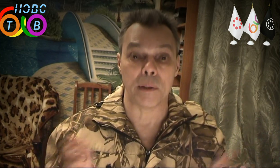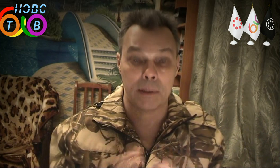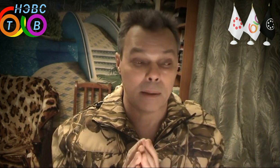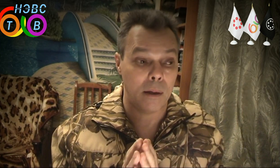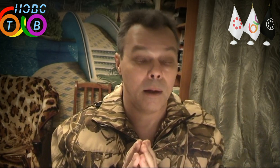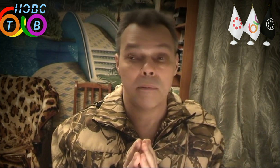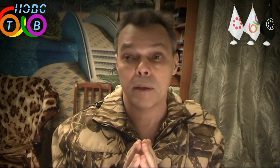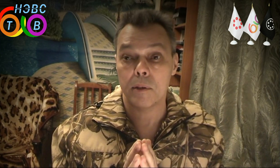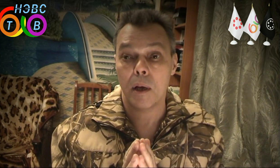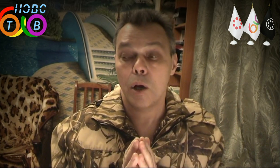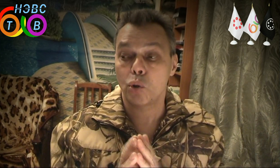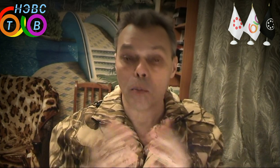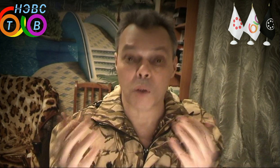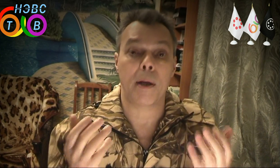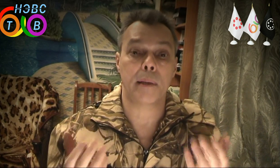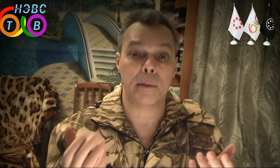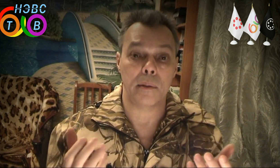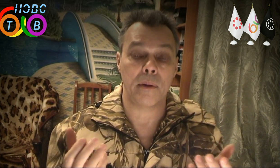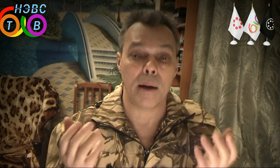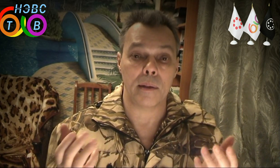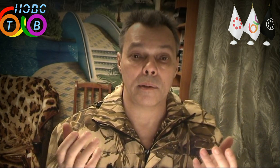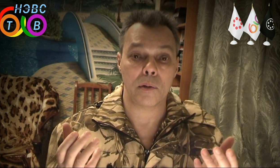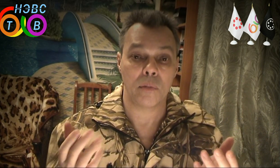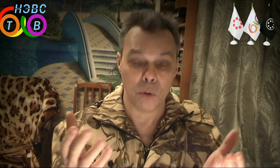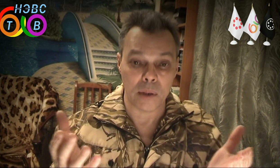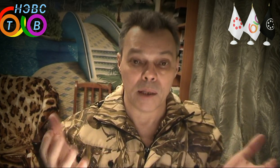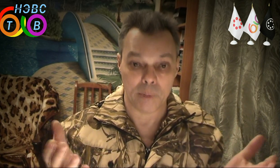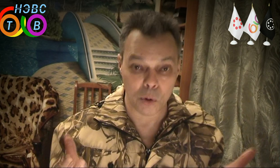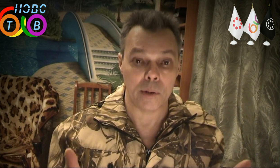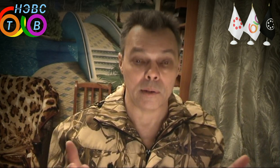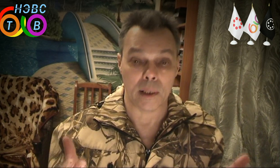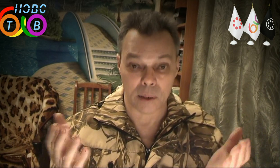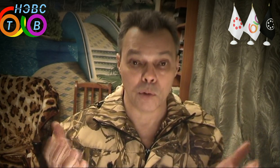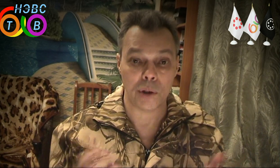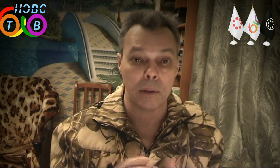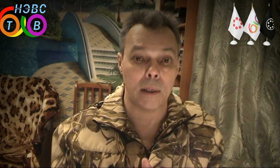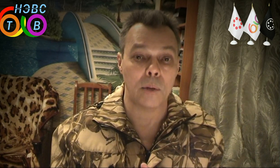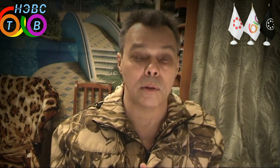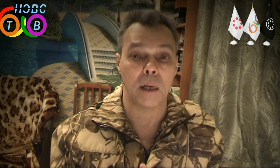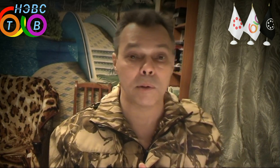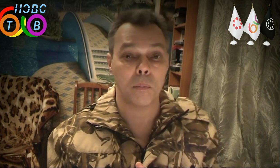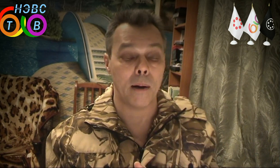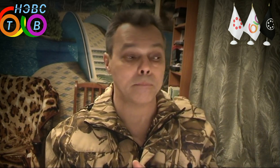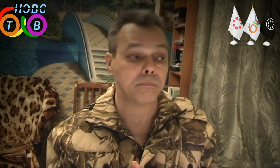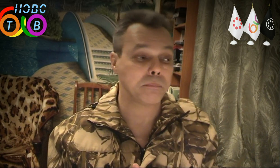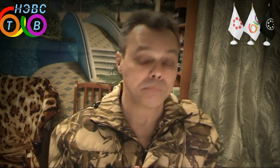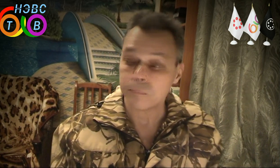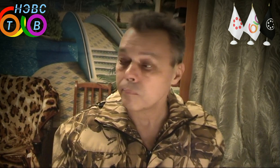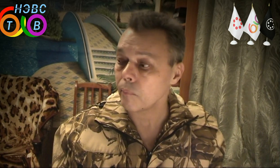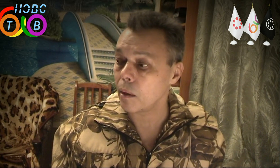подробности выявить. Что может происходить в реальности, чтобы вы узнали свою жизнь некоторые мужчины, да, которые так поступали?